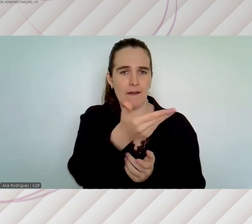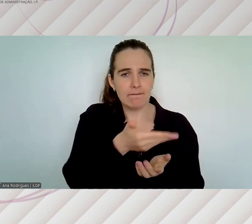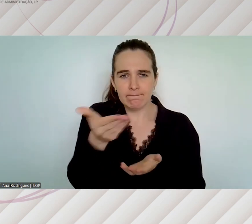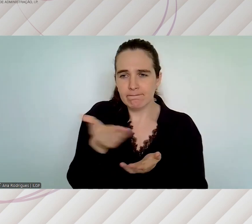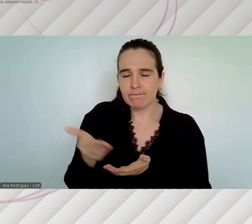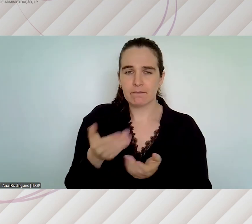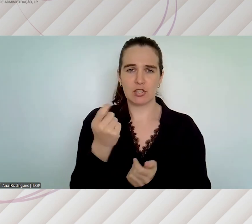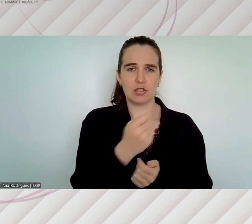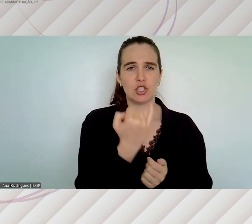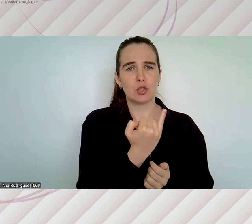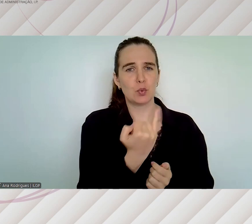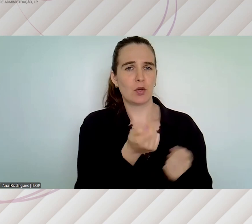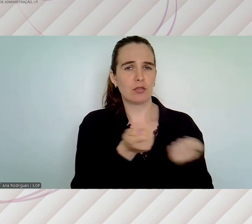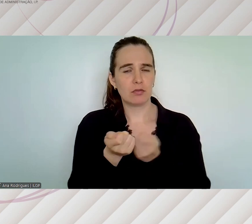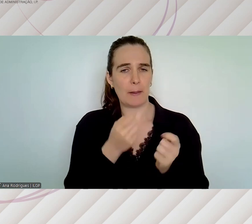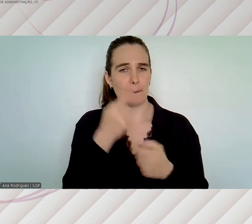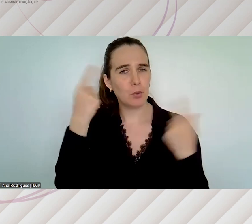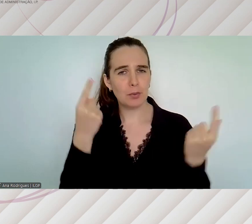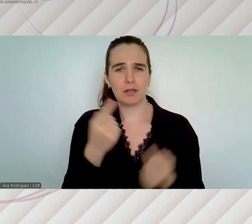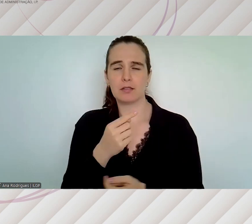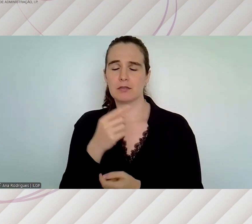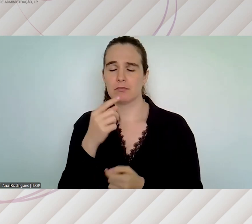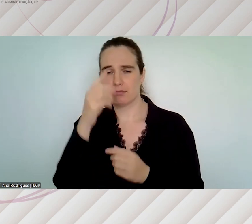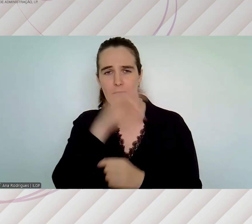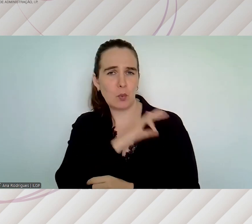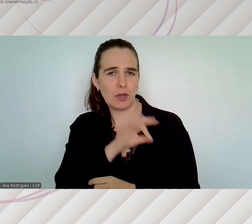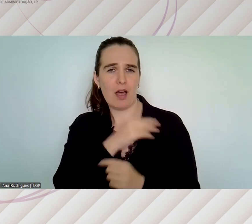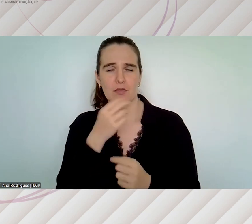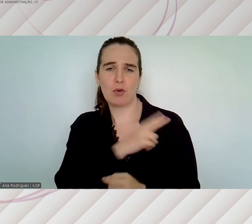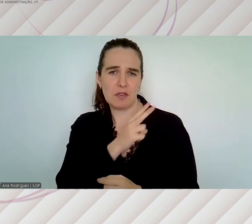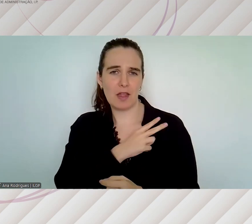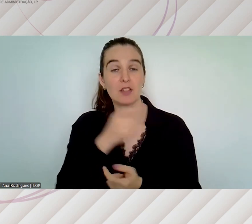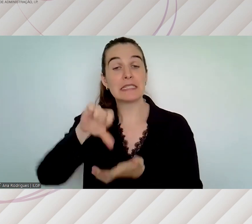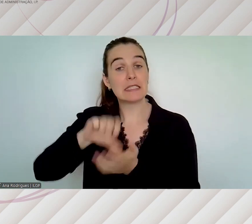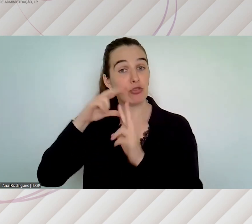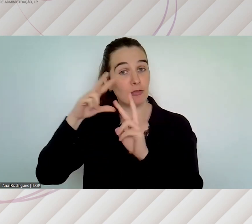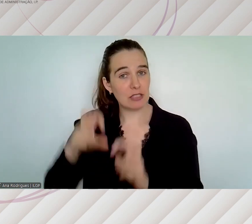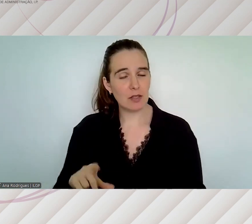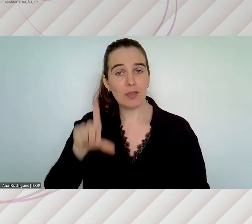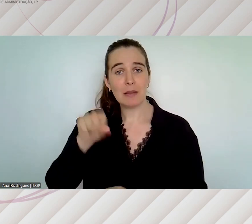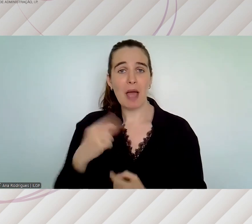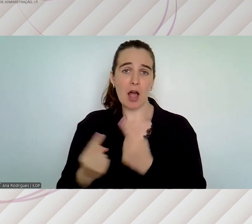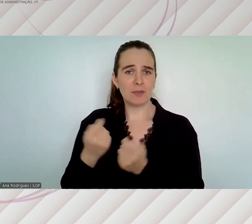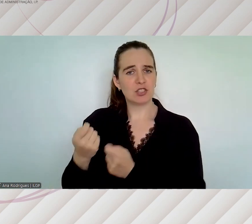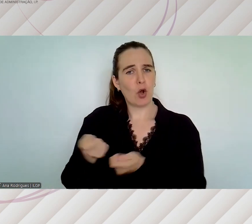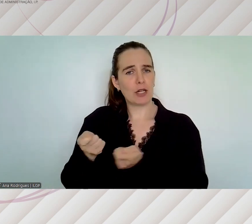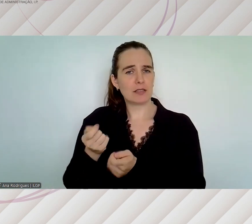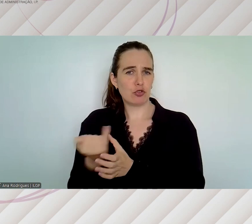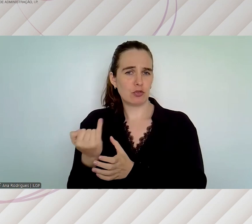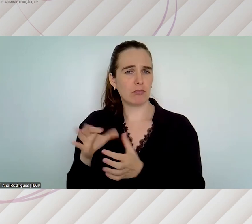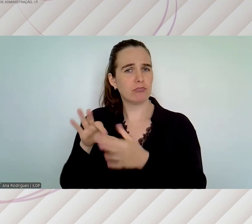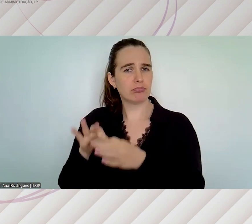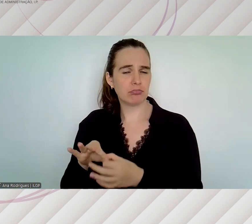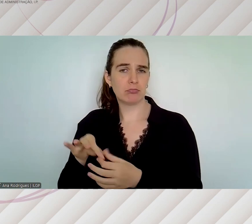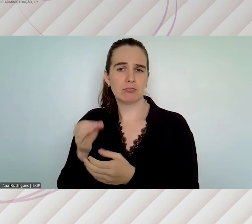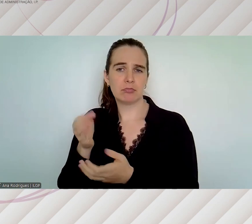públicas, instituições de ensino superior, centros de investigação e também organizações da sociedade civil, do setor privado,